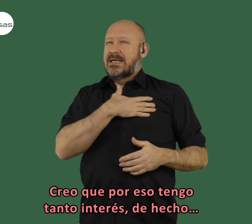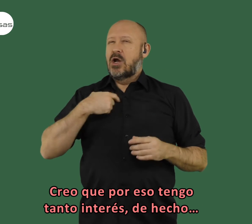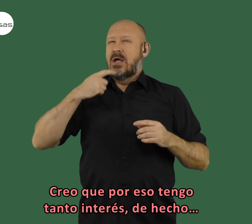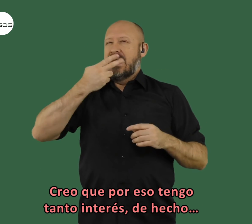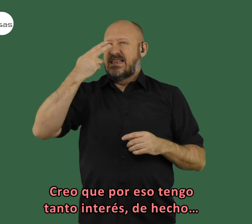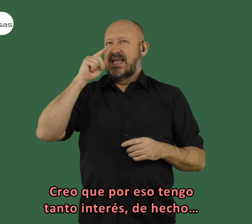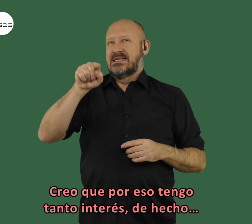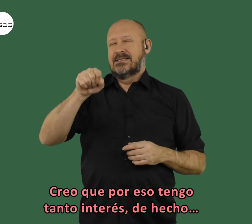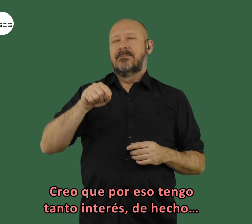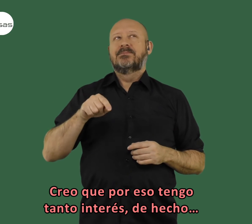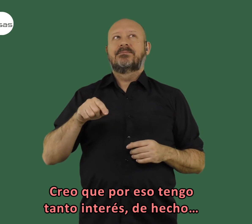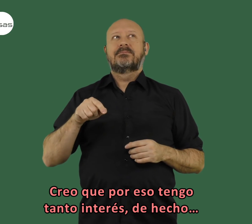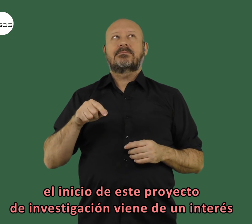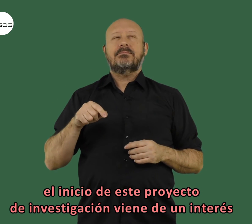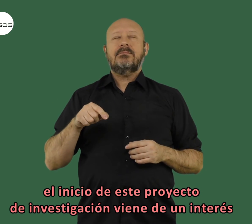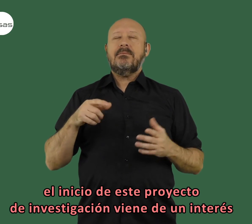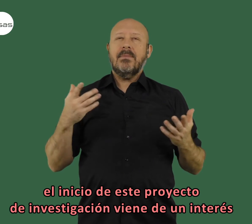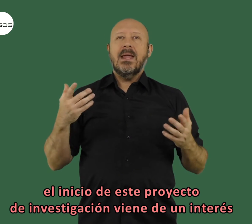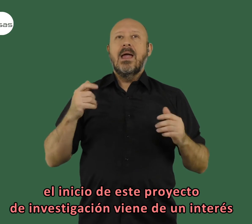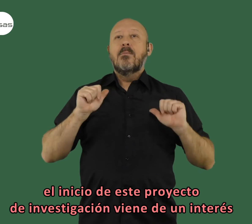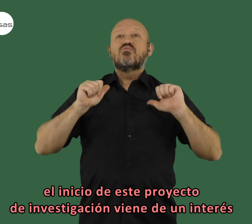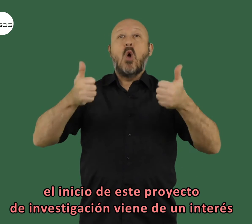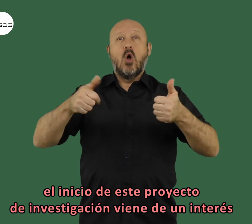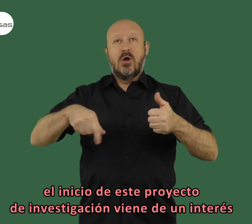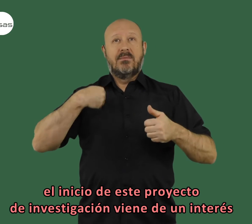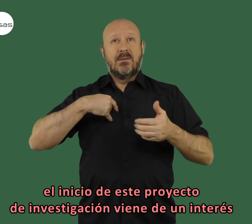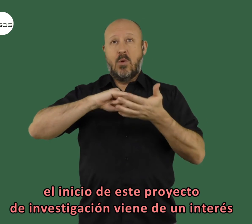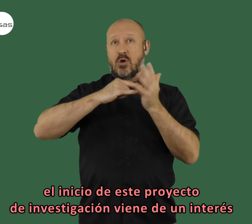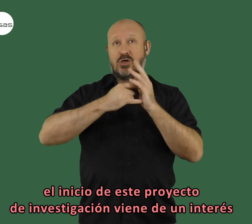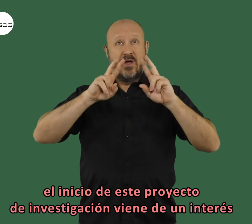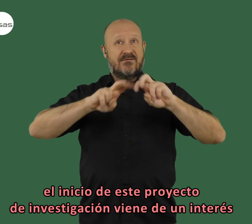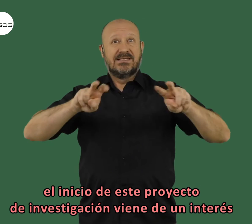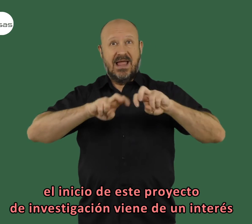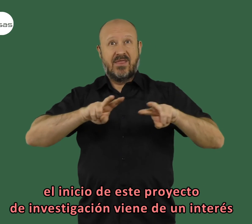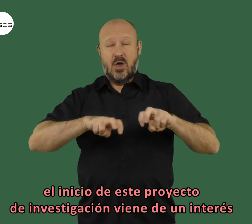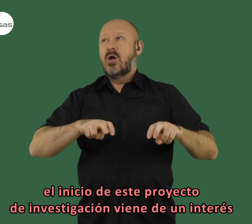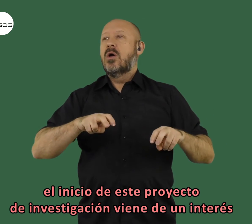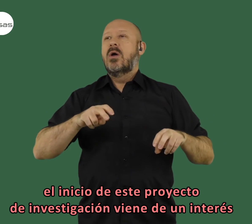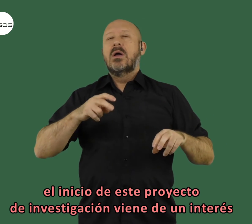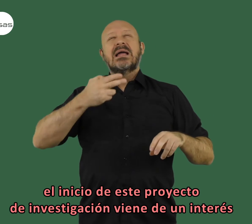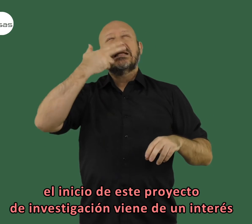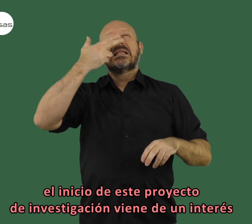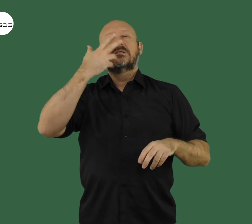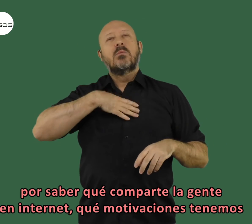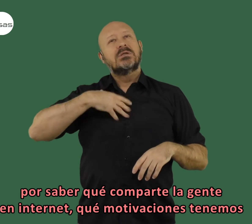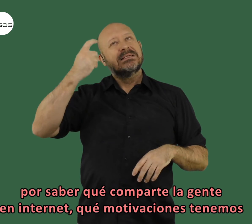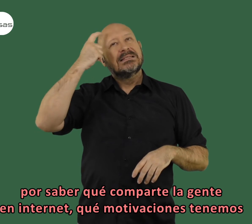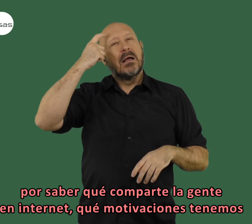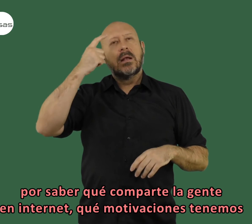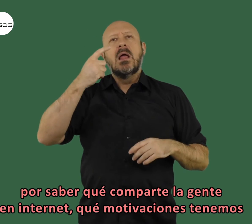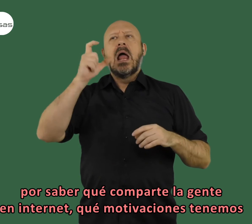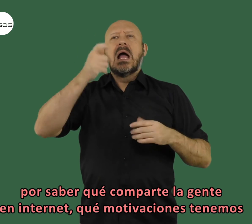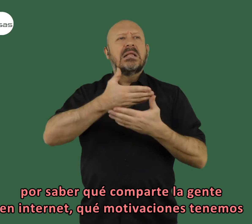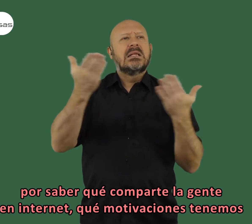tanto interés en, de hecho, digamos, el inicio de este proyecto de investigación viene de un interés